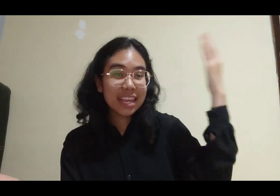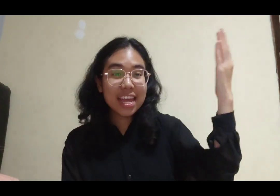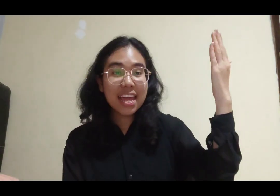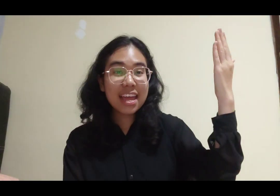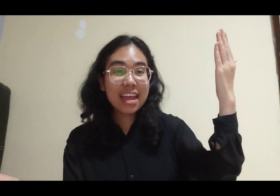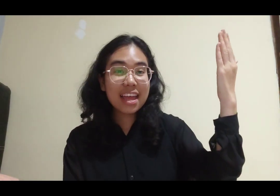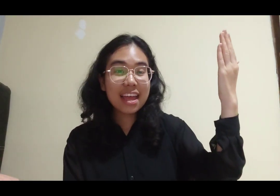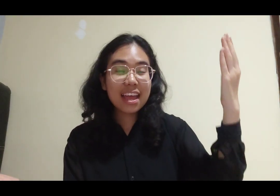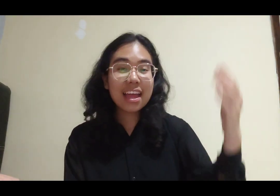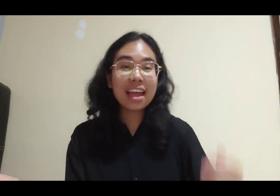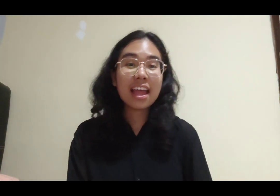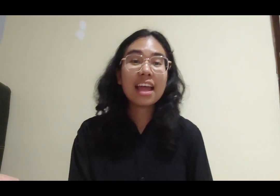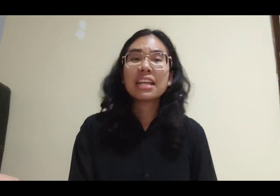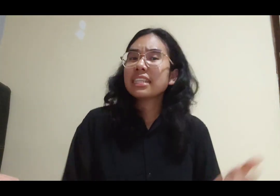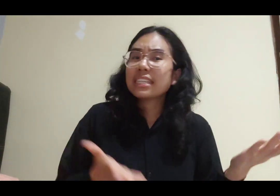namanya.